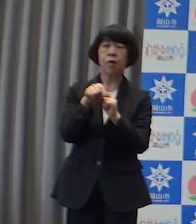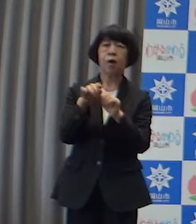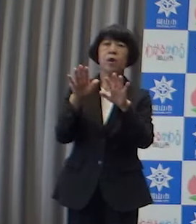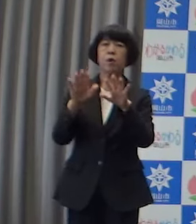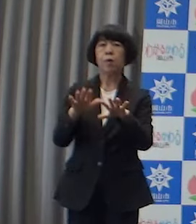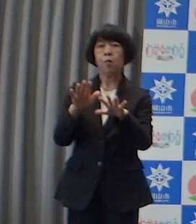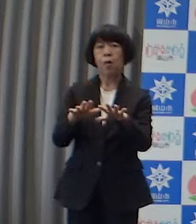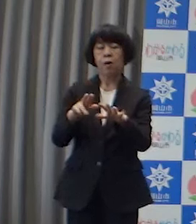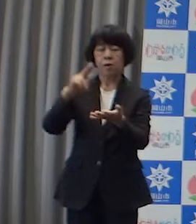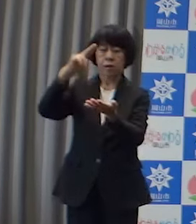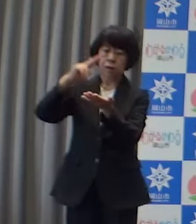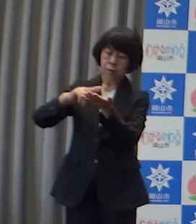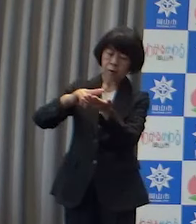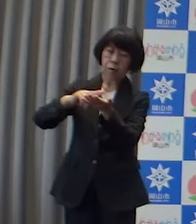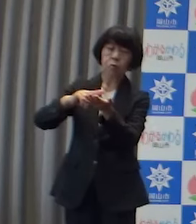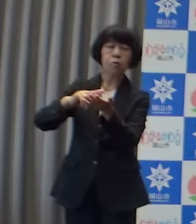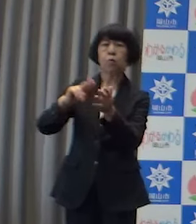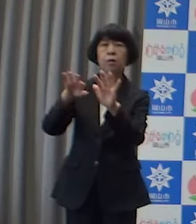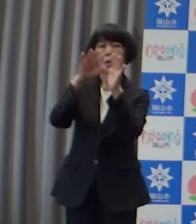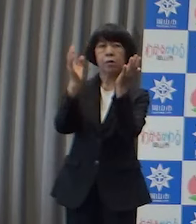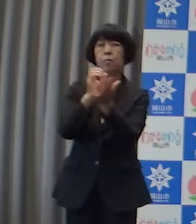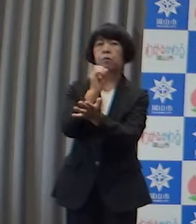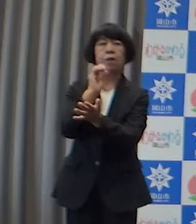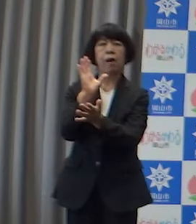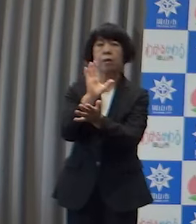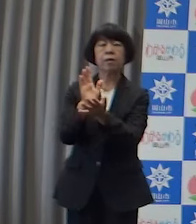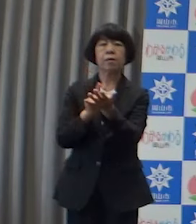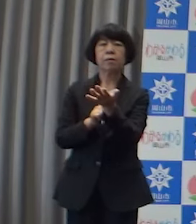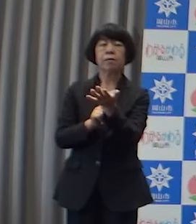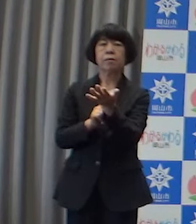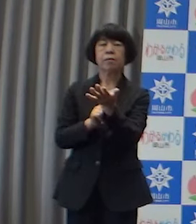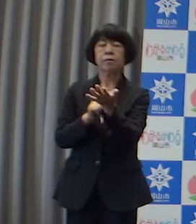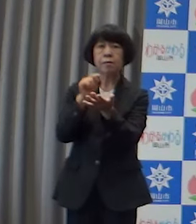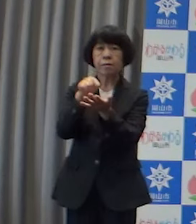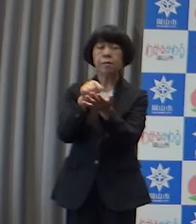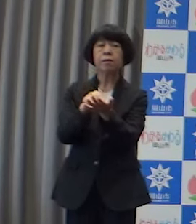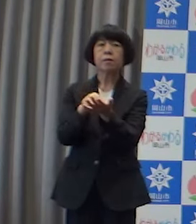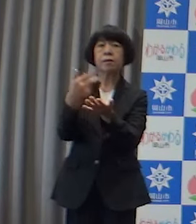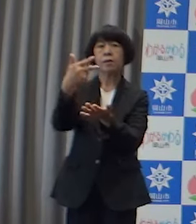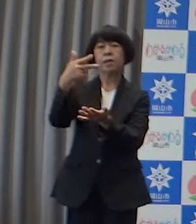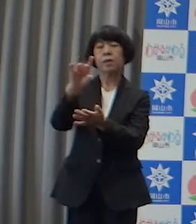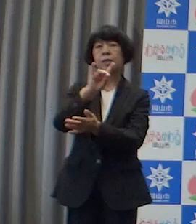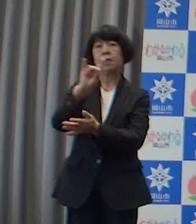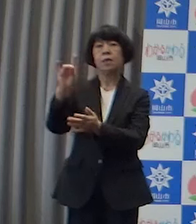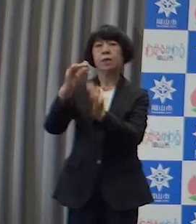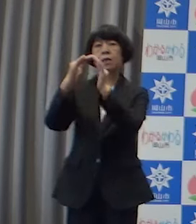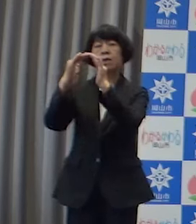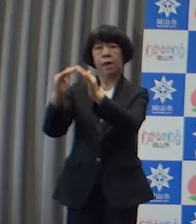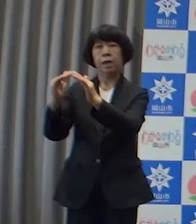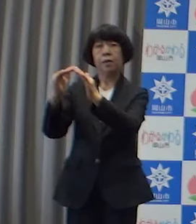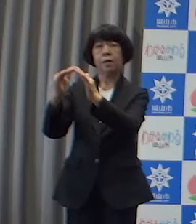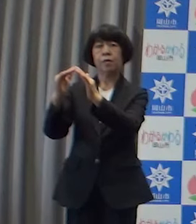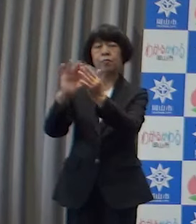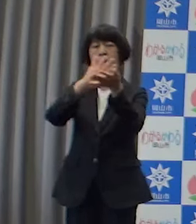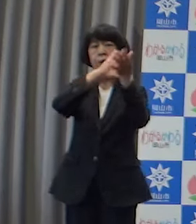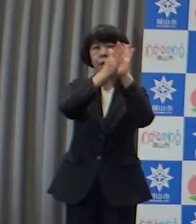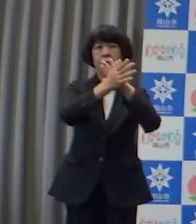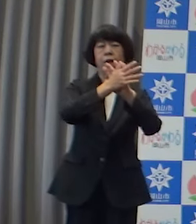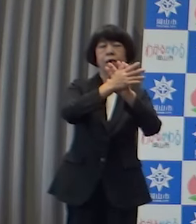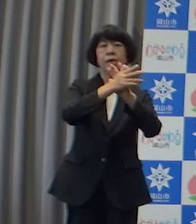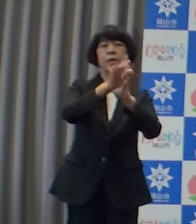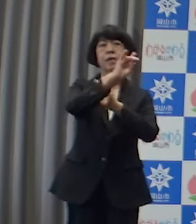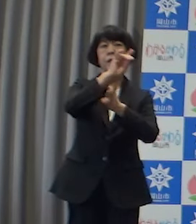、負担金に関して言えば、今市議会と県議会の間で、議論